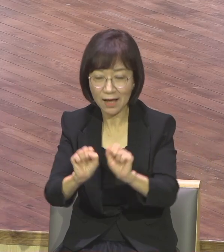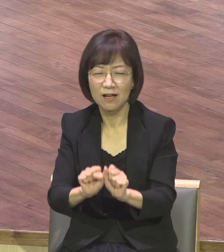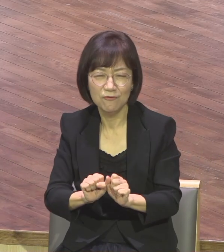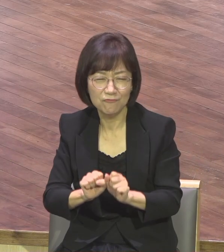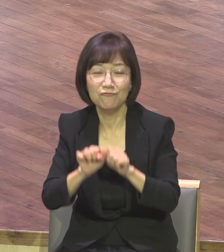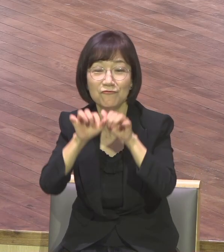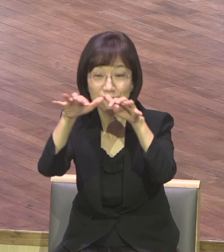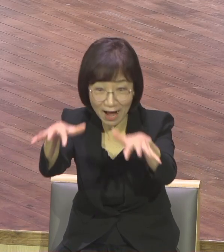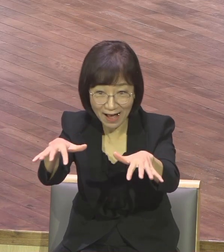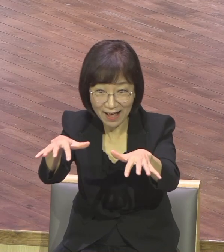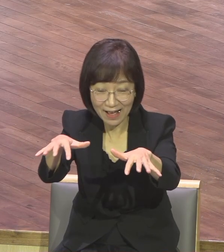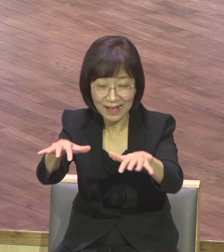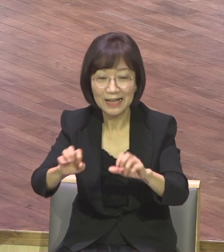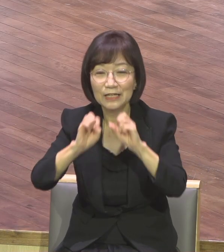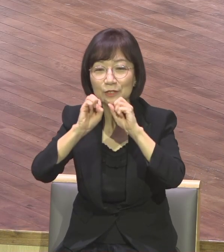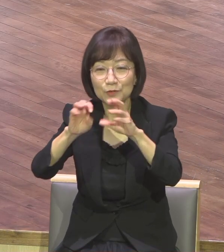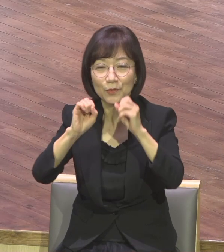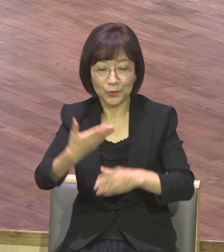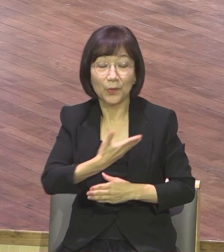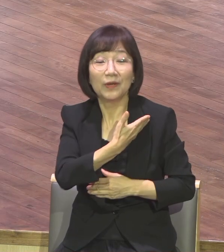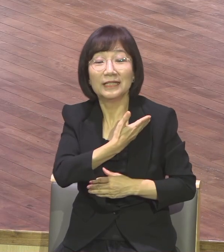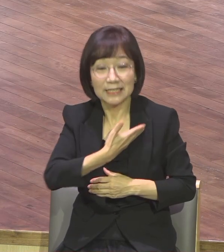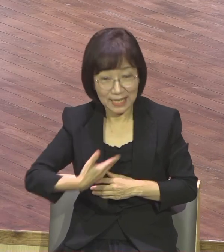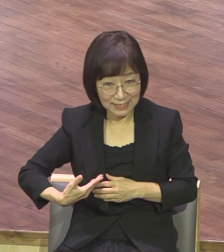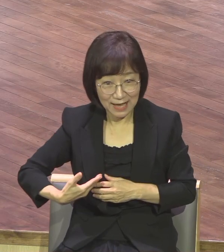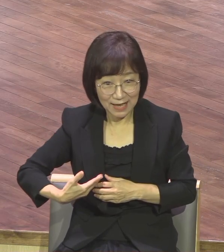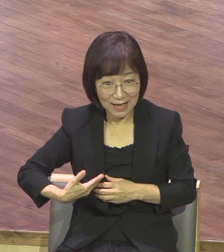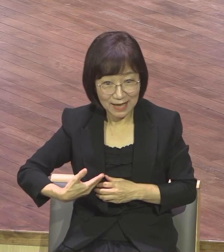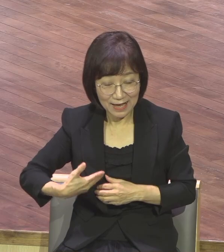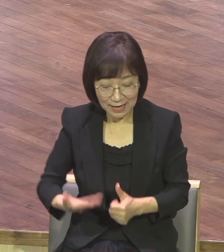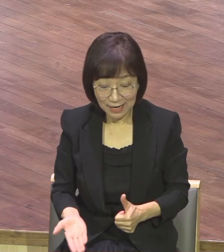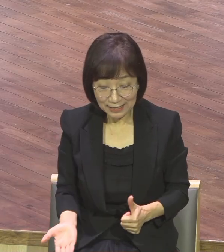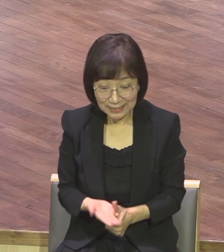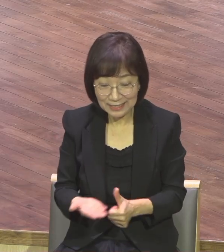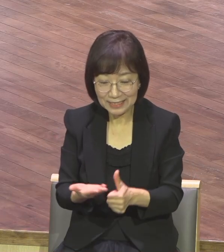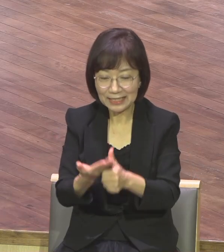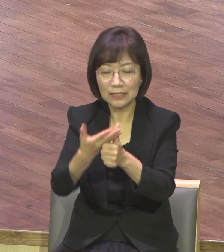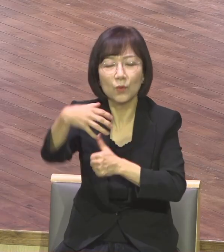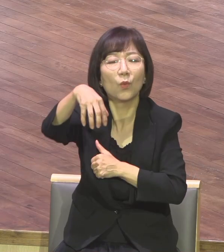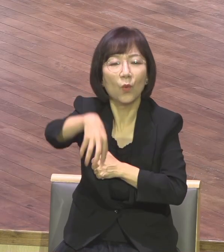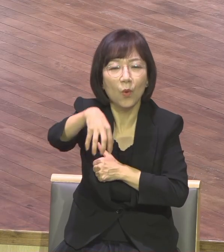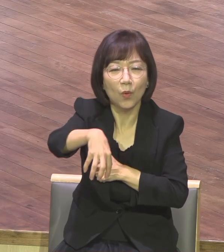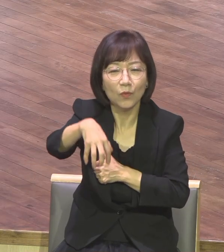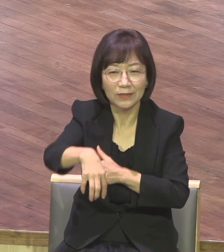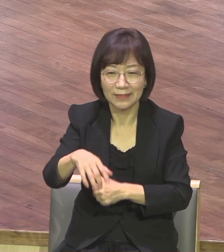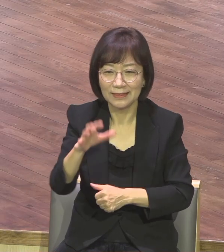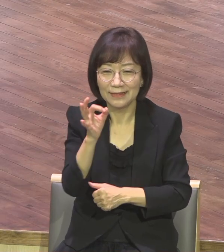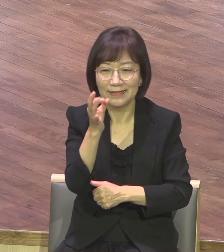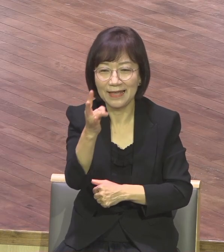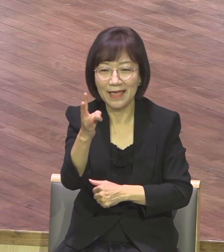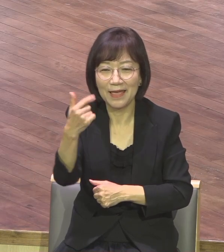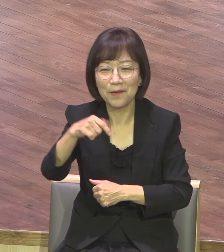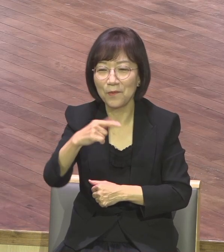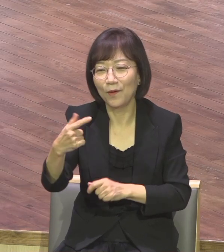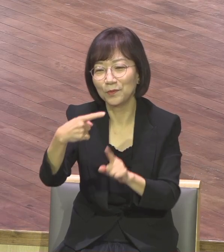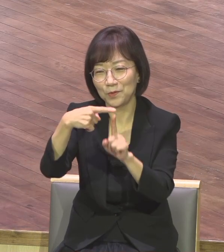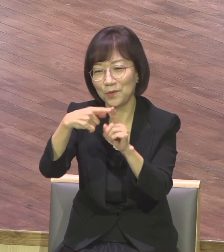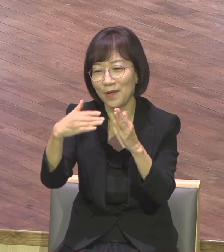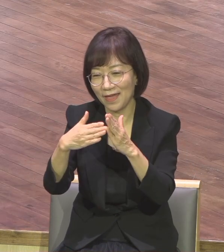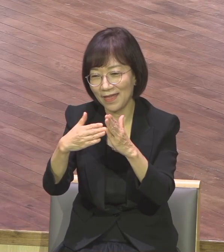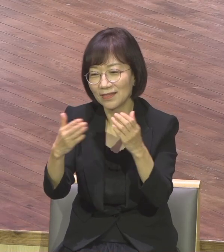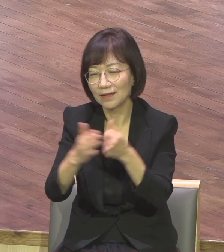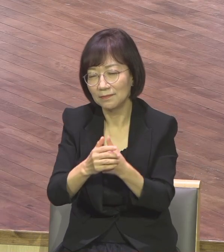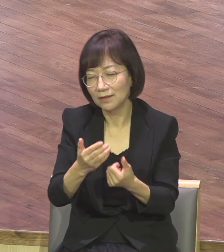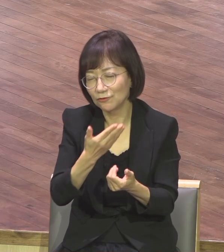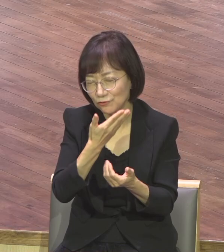선교제자 그러한 이 산실이 되기 때문에 너무 중요한